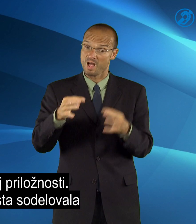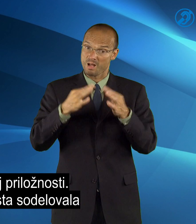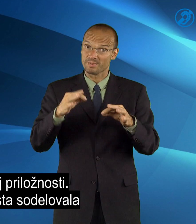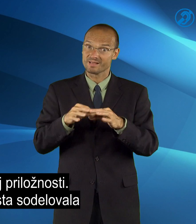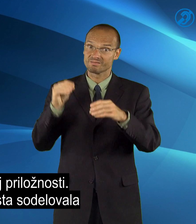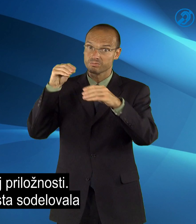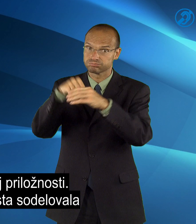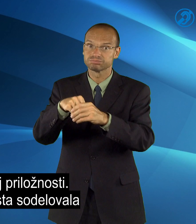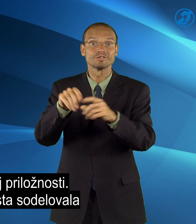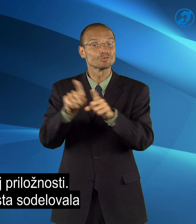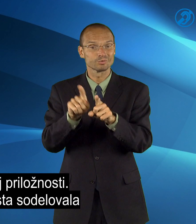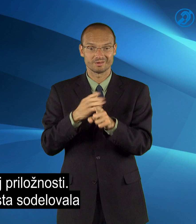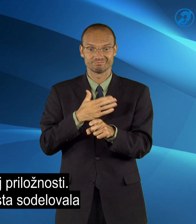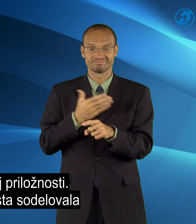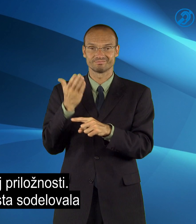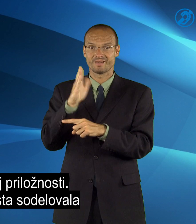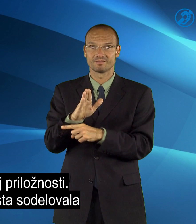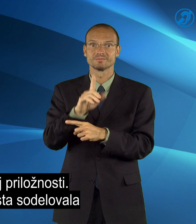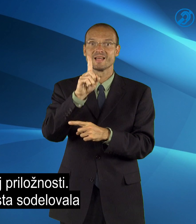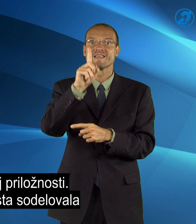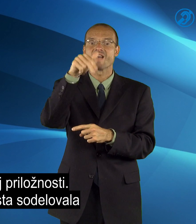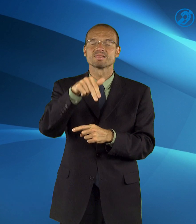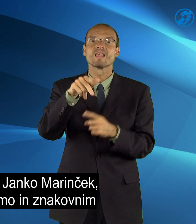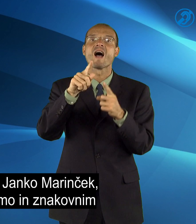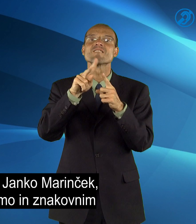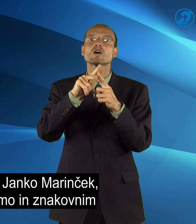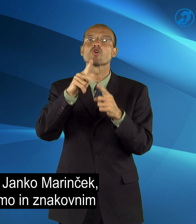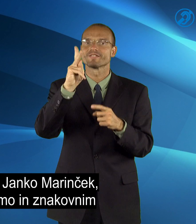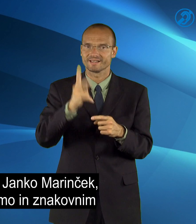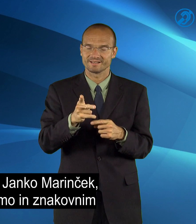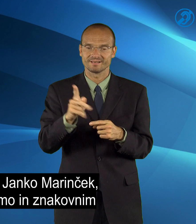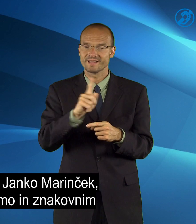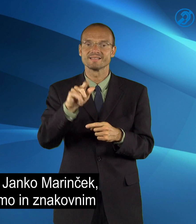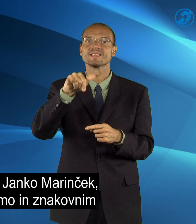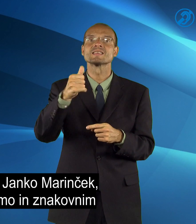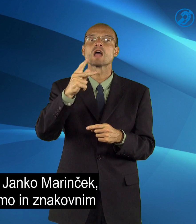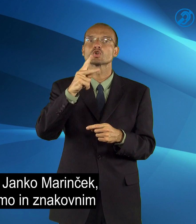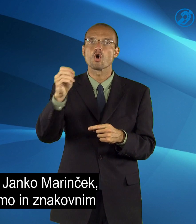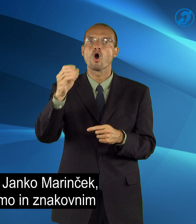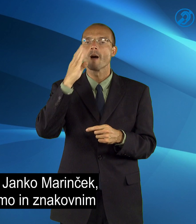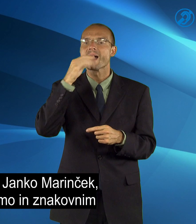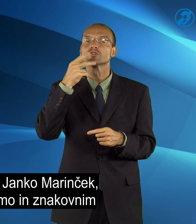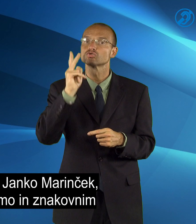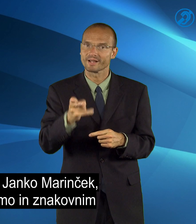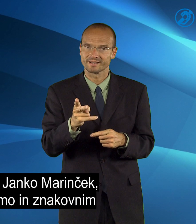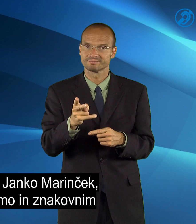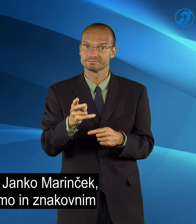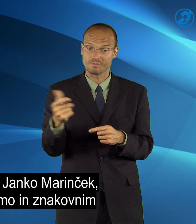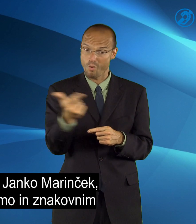Na prireditvi sta sodelovala Ivan Vačovnik in Janko Marinček, ki sta s pantomimo in znakovnim jezikom